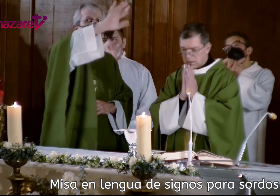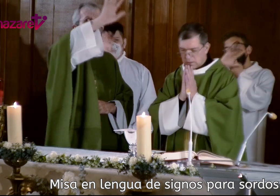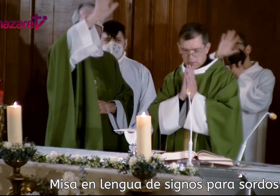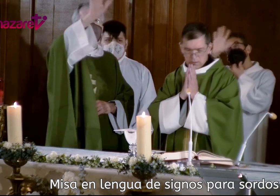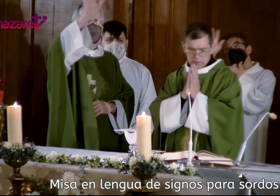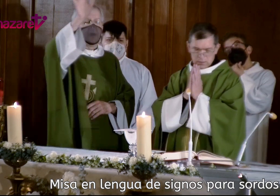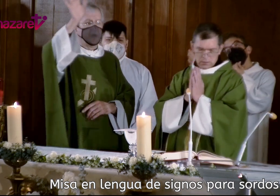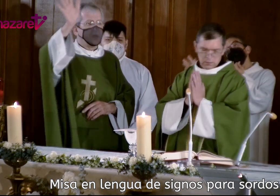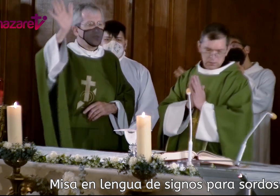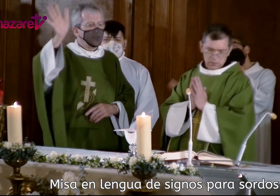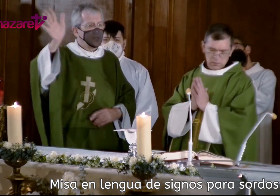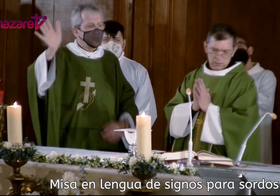Hosanna en el